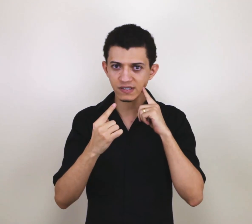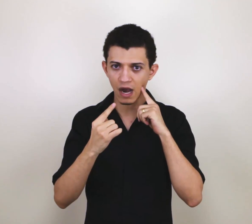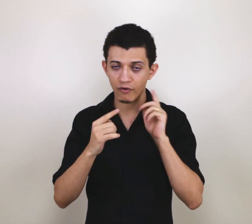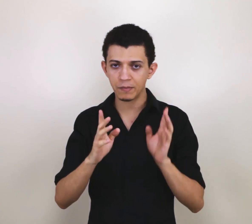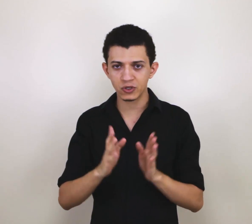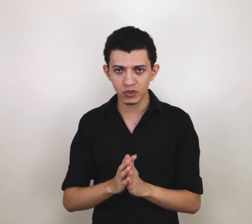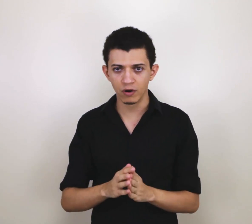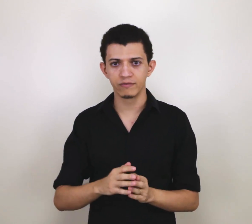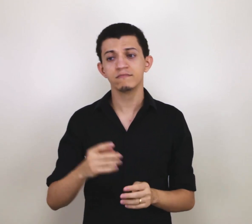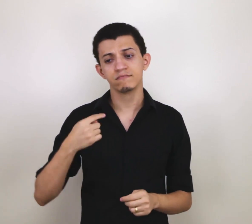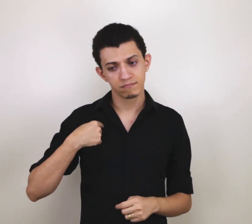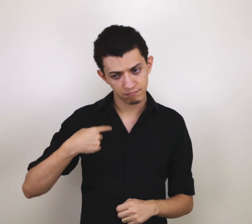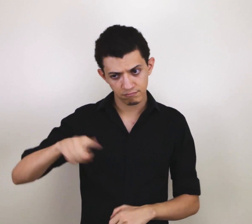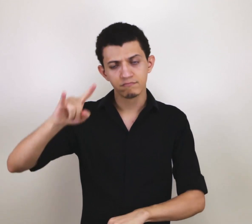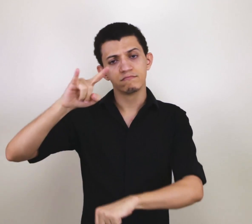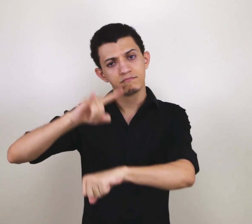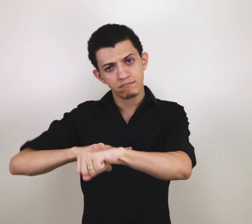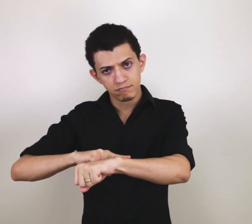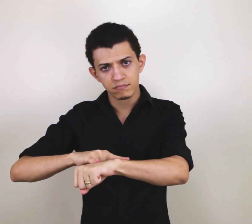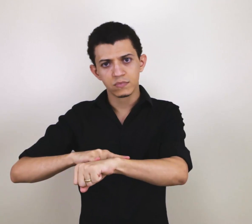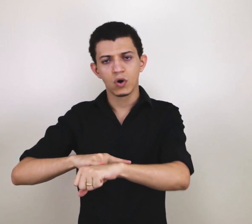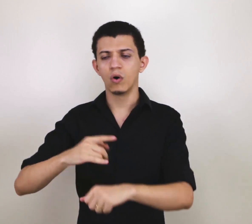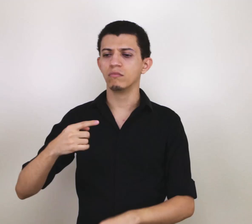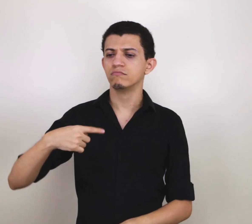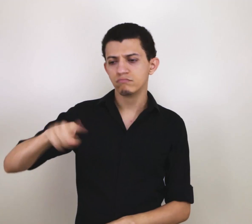facial, vou repetir de novo. Ou.